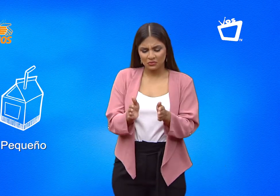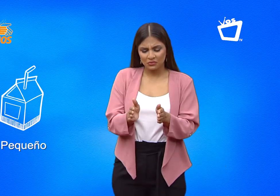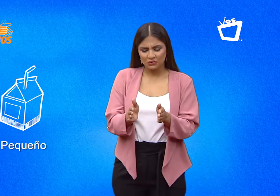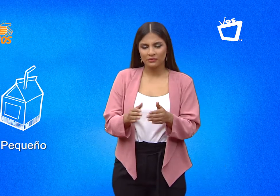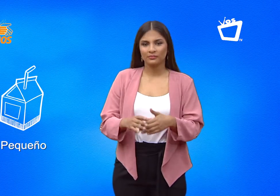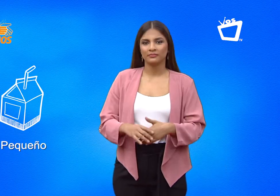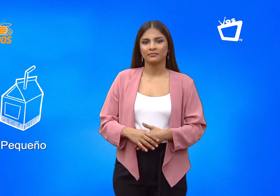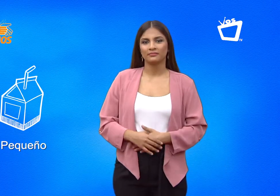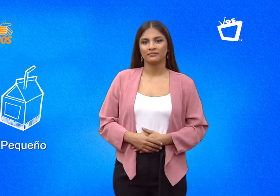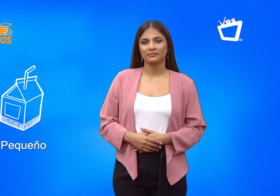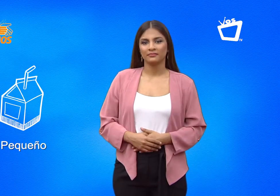Pequeño.